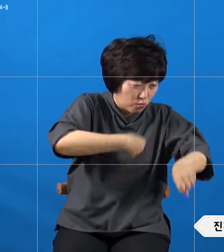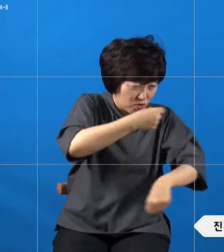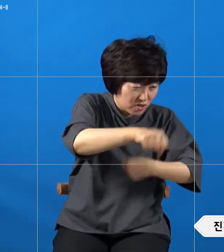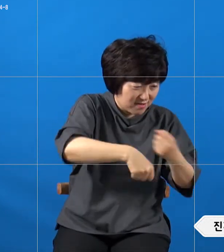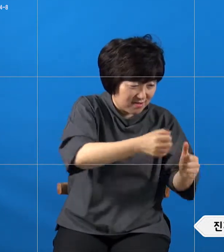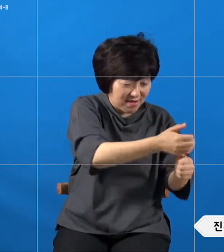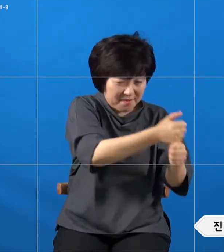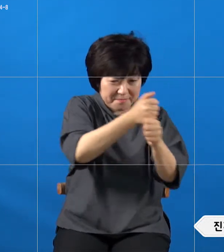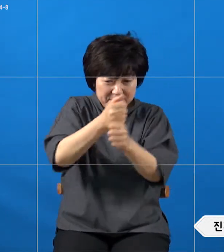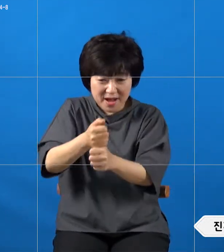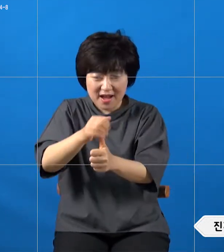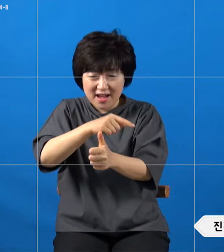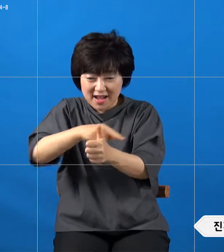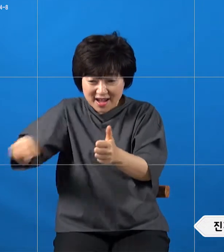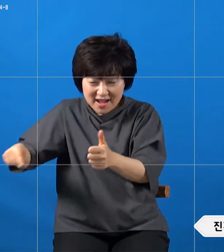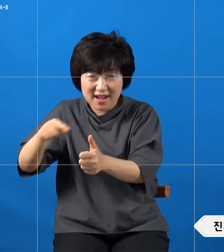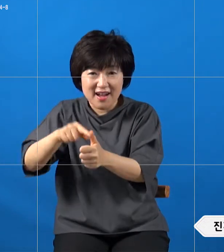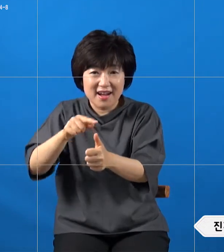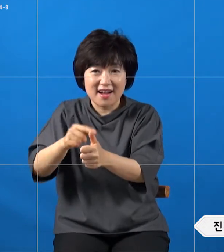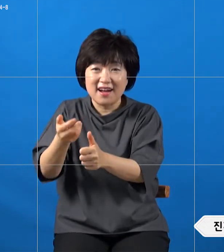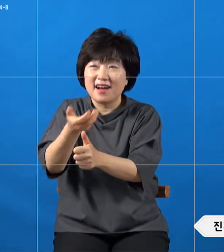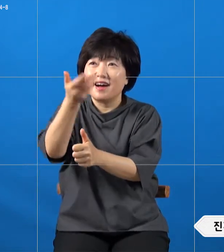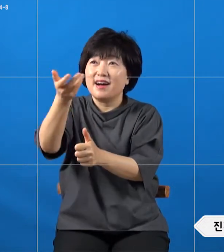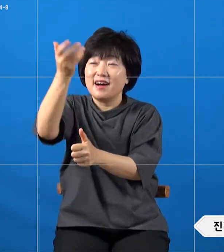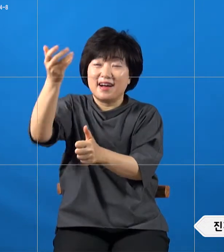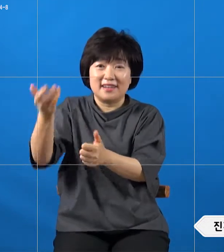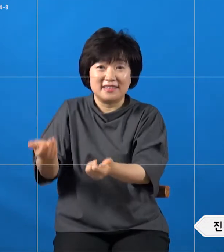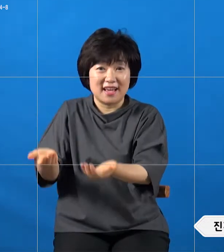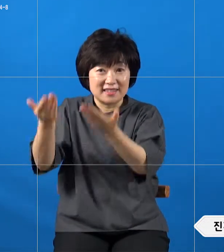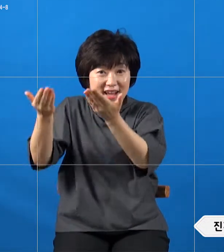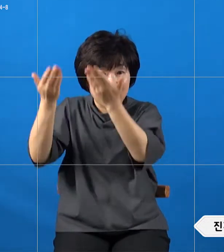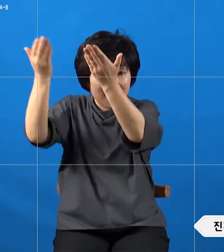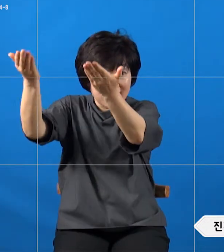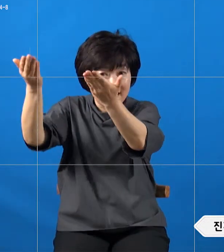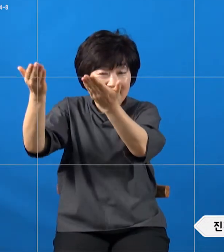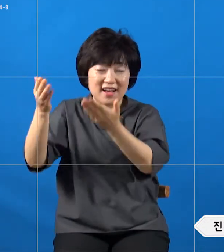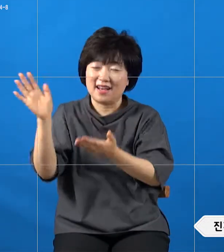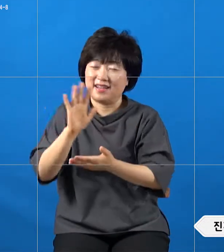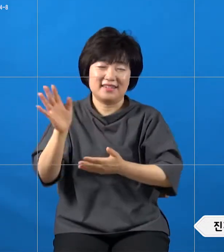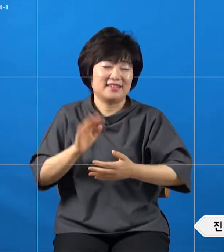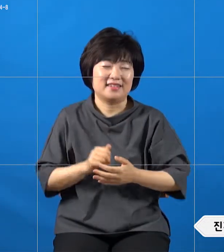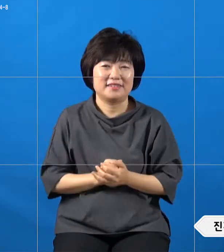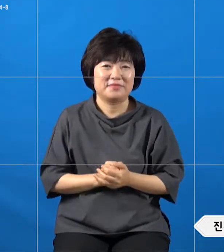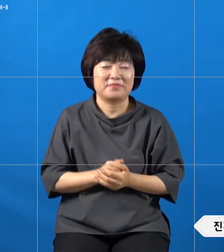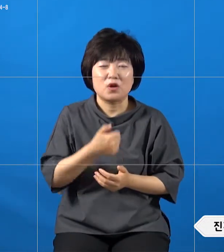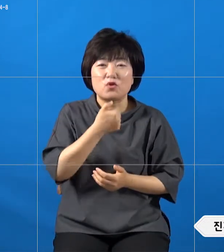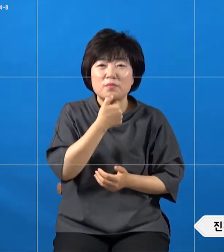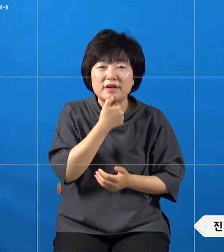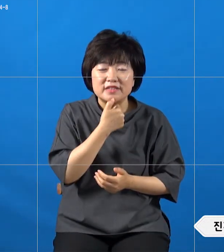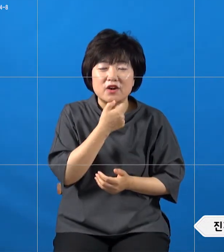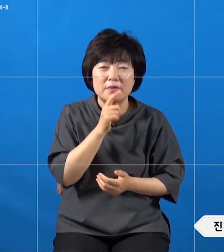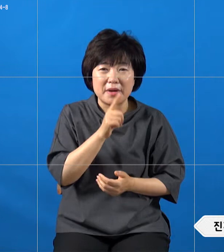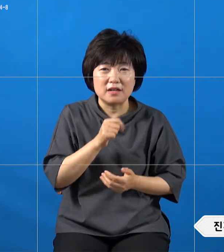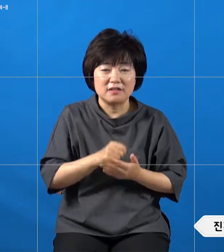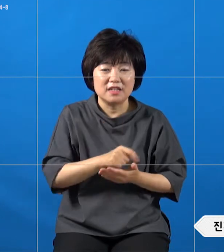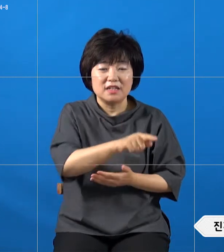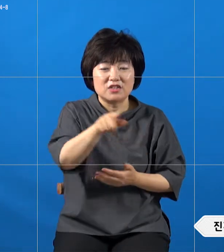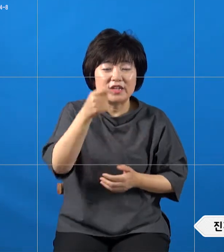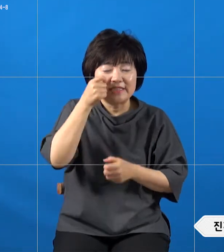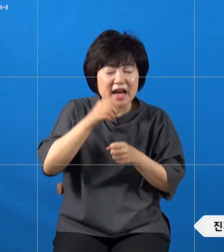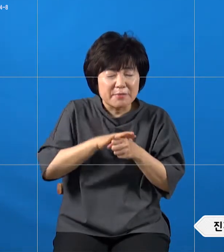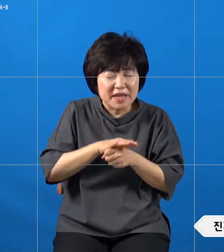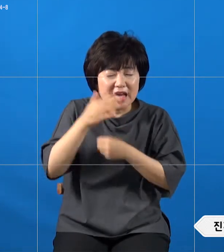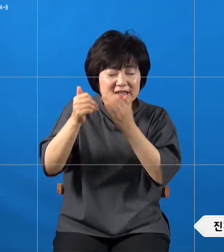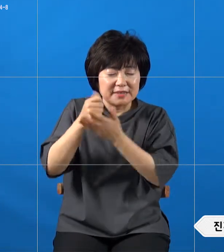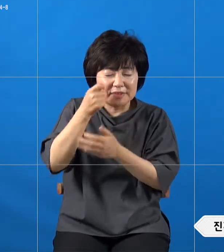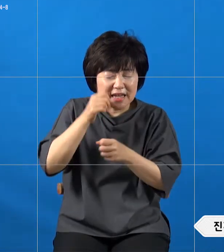드렸던 제사를 말하고 있지 않습니다. 로마서 12장 1절은 이렇게 말씀합니다. 내가 하나님의 모든 자비하심으로